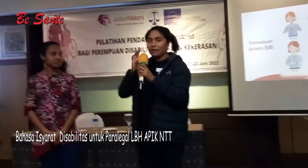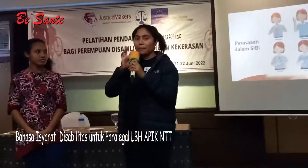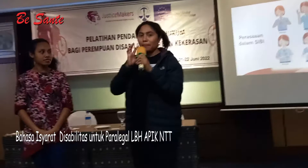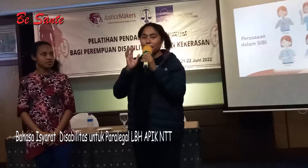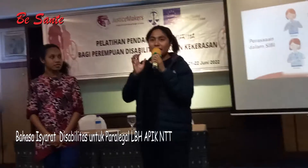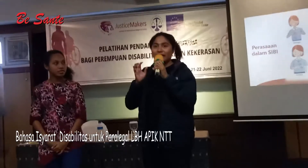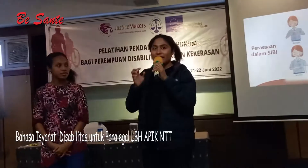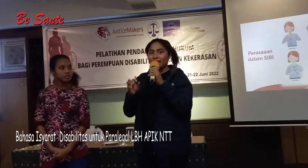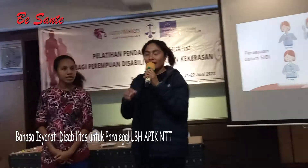pergi,